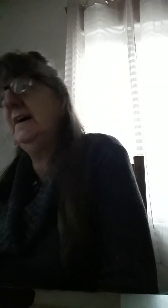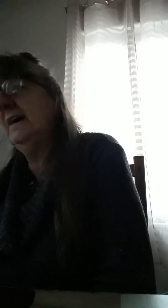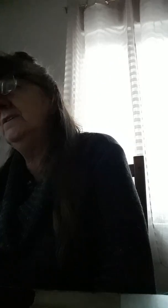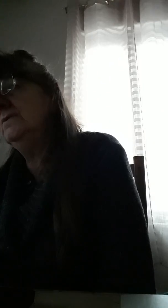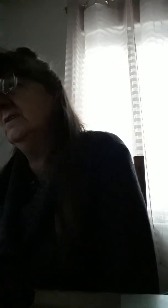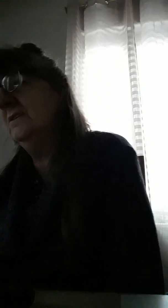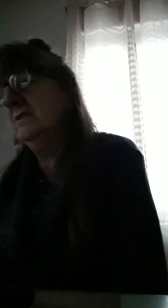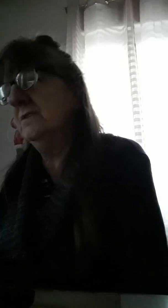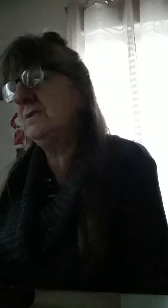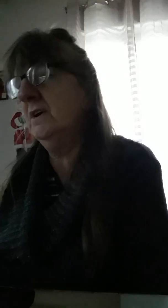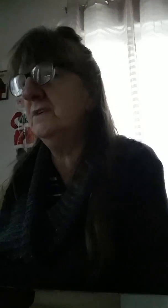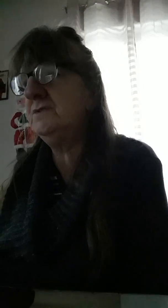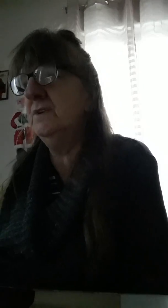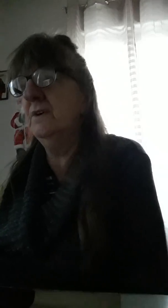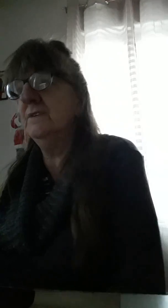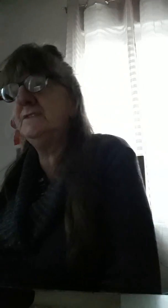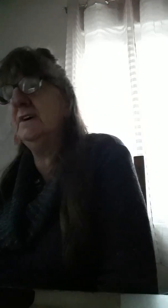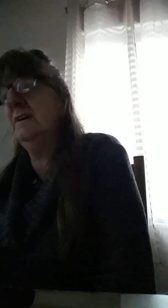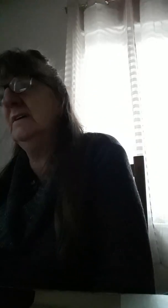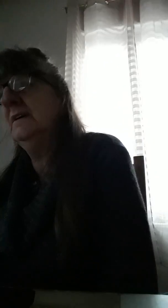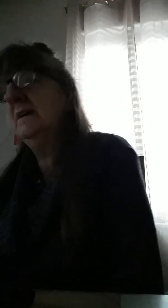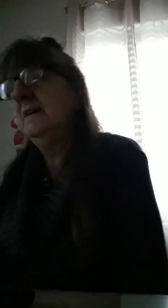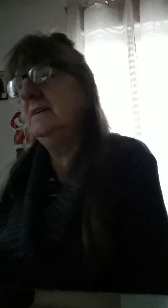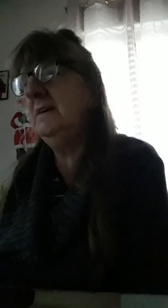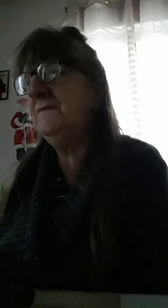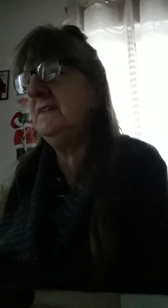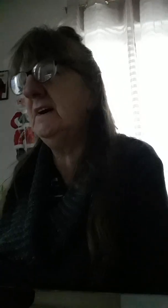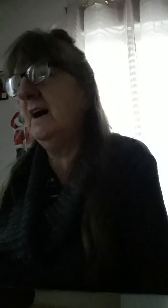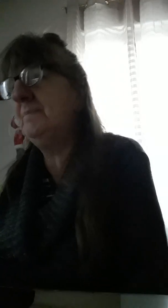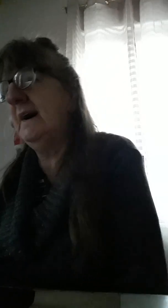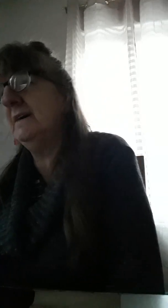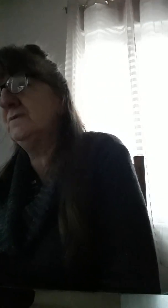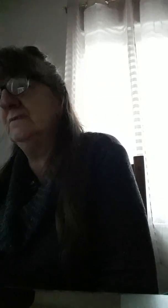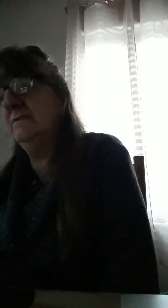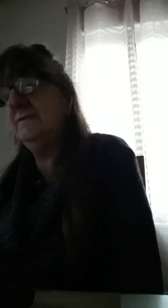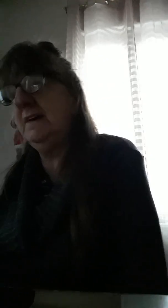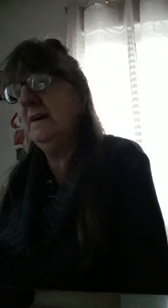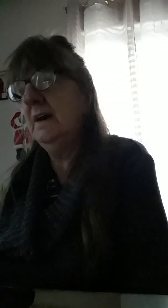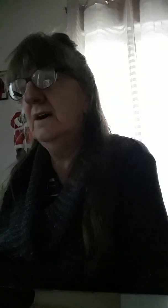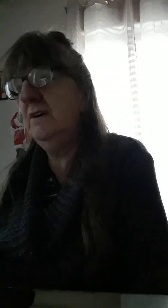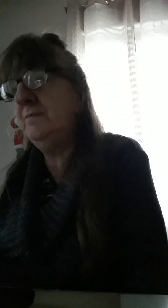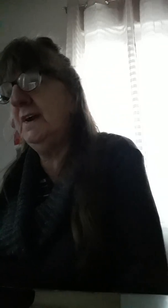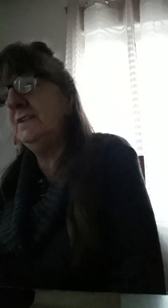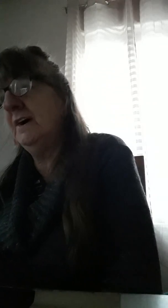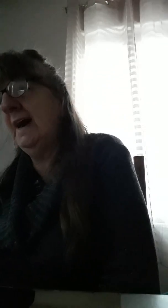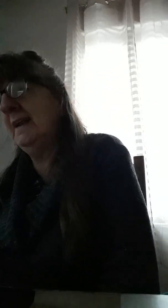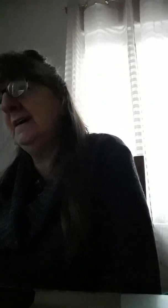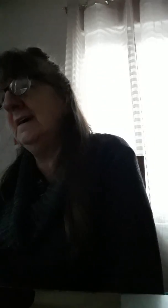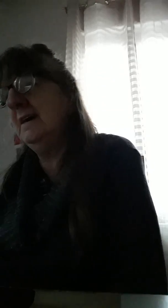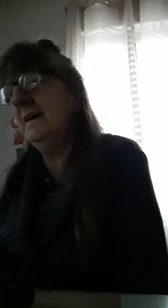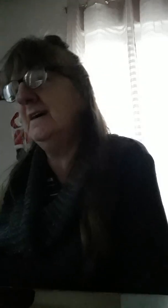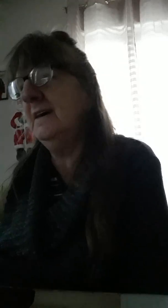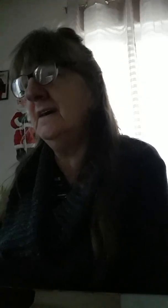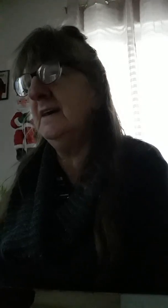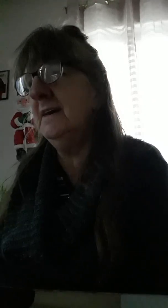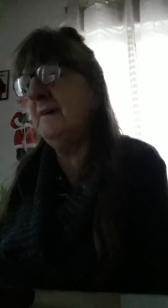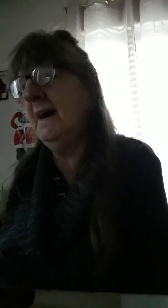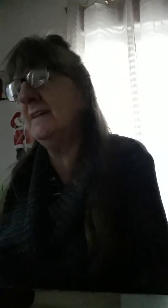vers une autre source, il finira par trouver le puits de la liberté.